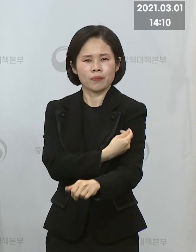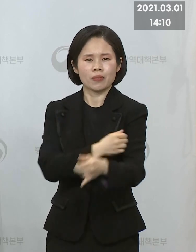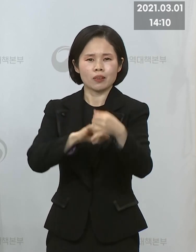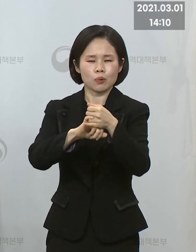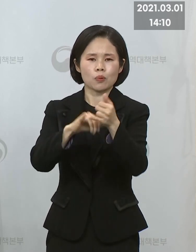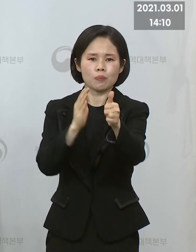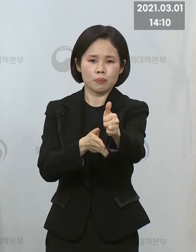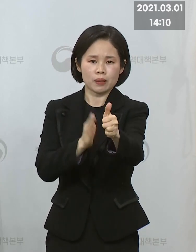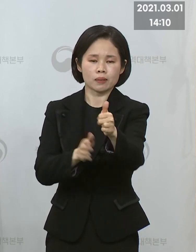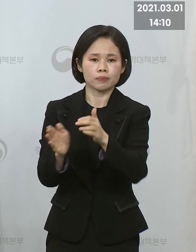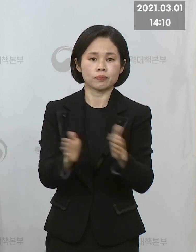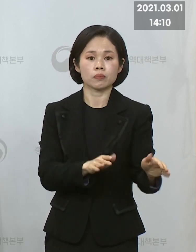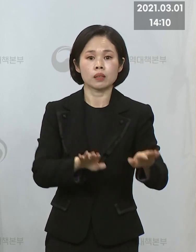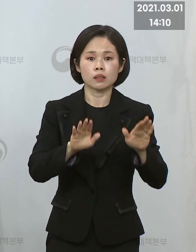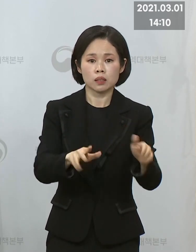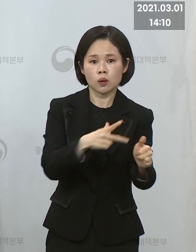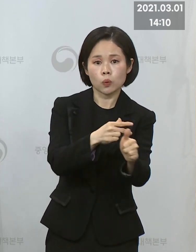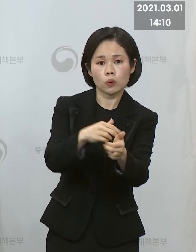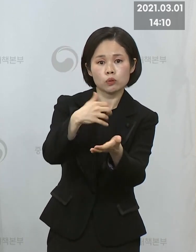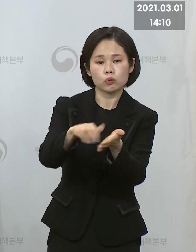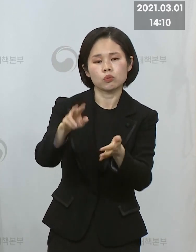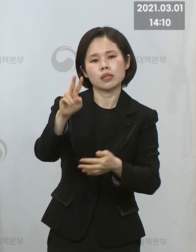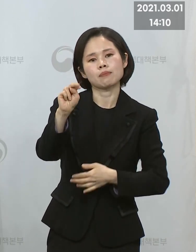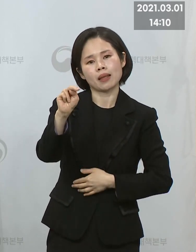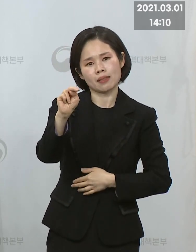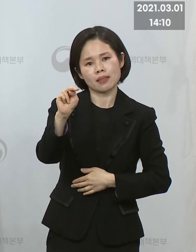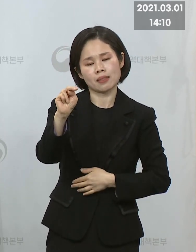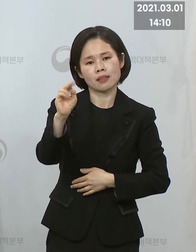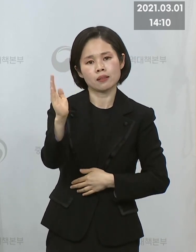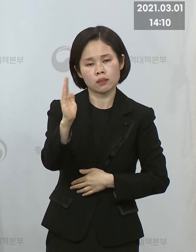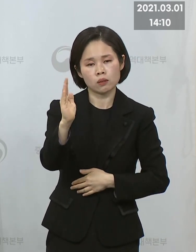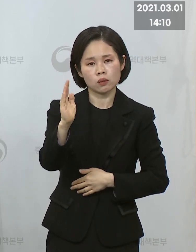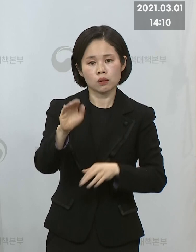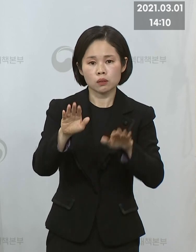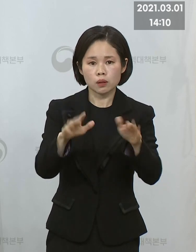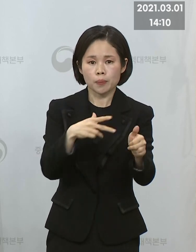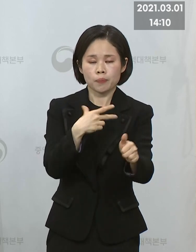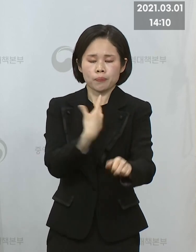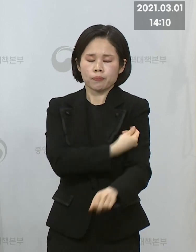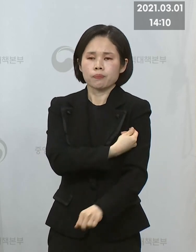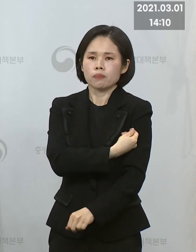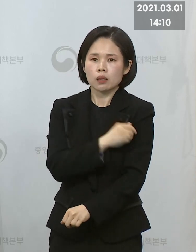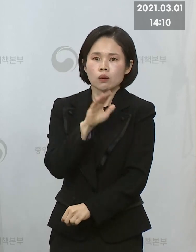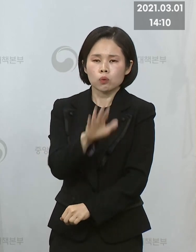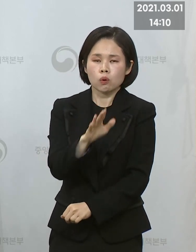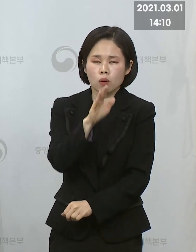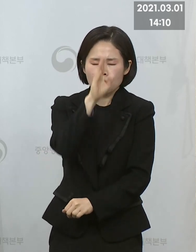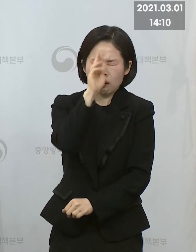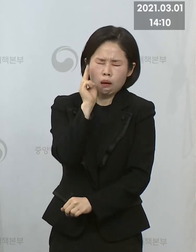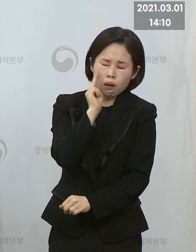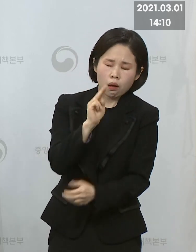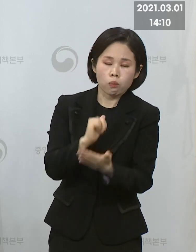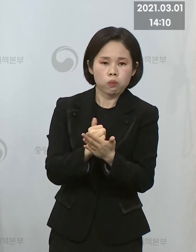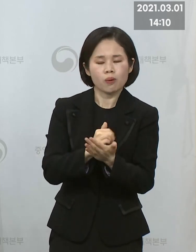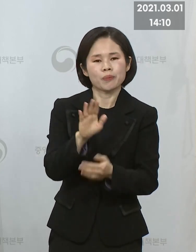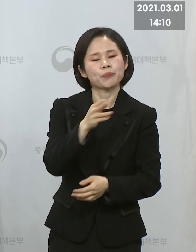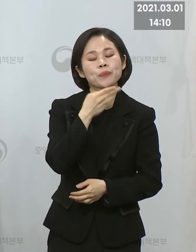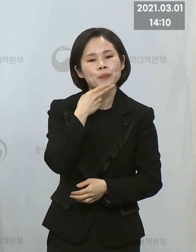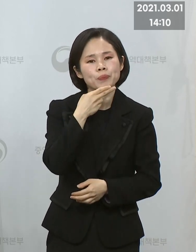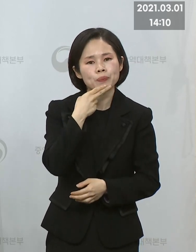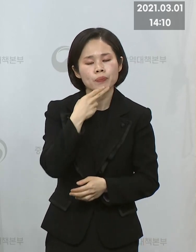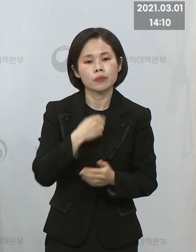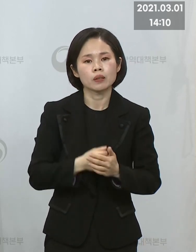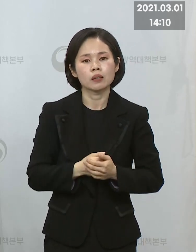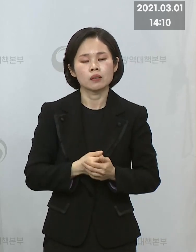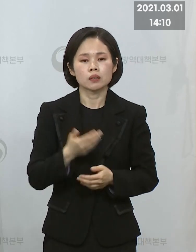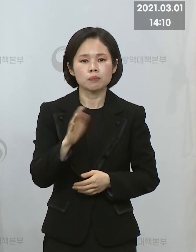현재까지 2만여 건의 접종이 진행되었으나 아직까지는 중증 이상 반응 보고는 없는 상황입니다. 하지만 접종